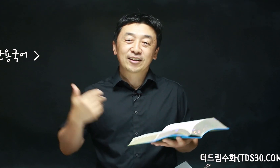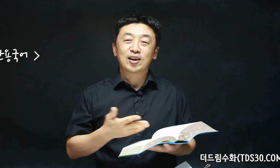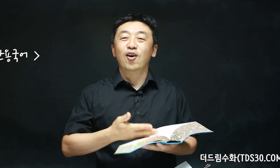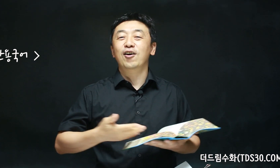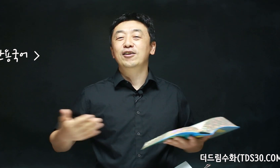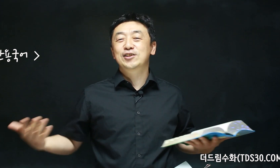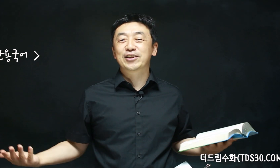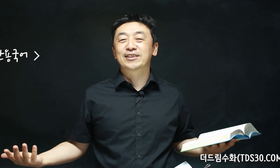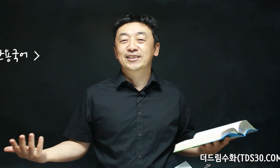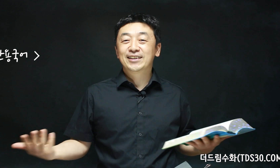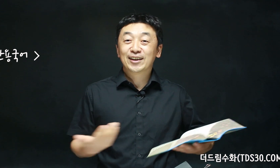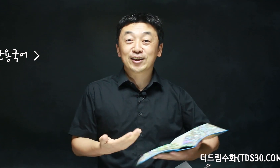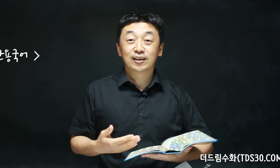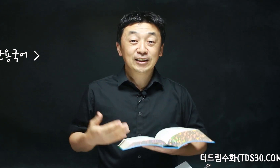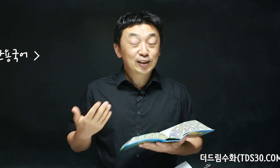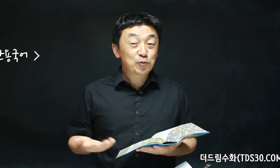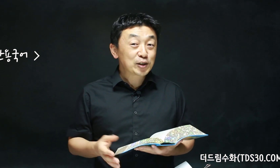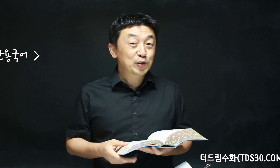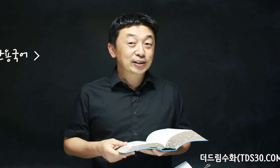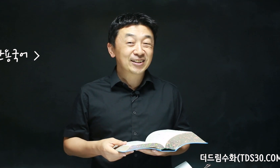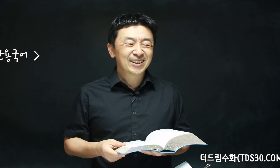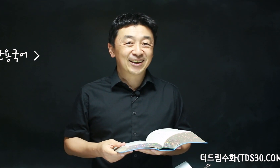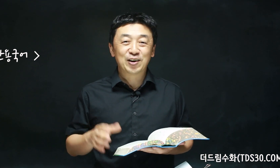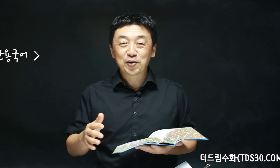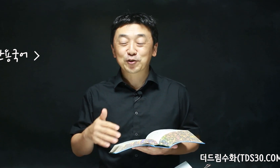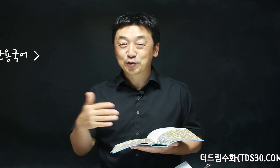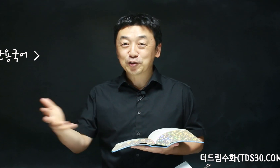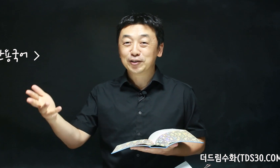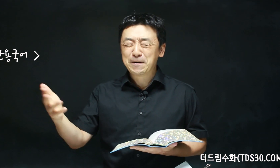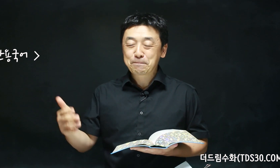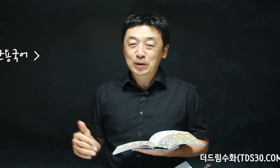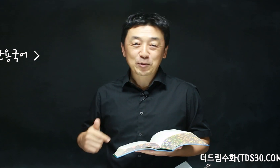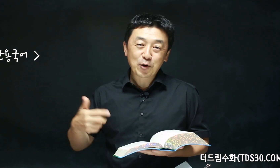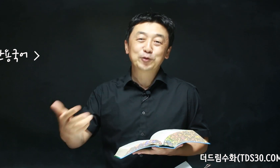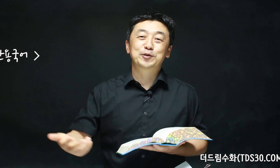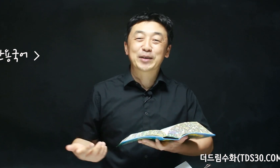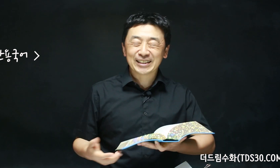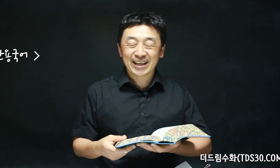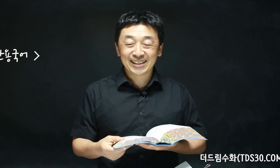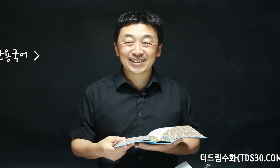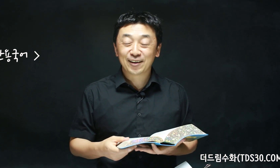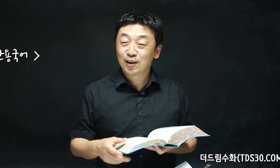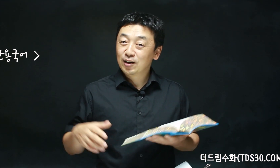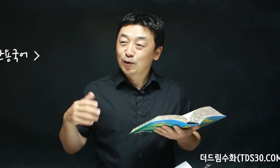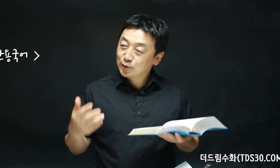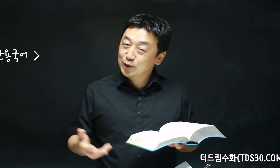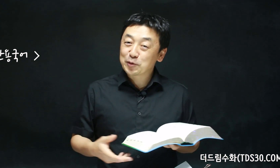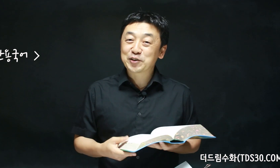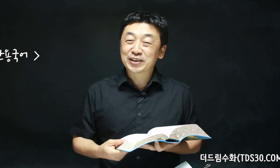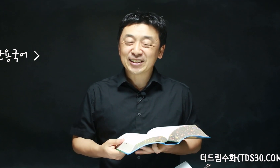들어갔는데 시원하다. 하는데 이게 왜 시원하지? 예. 영어로는 cool, 뭐 cold 막 이렇게 해야 되는데 이게 왜 시원하지?